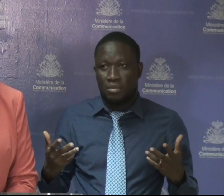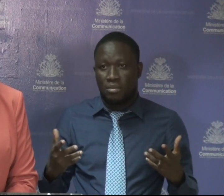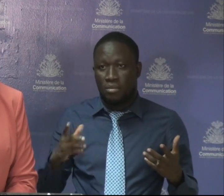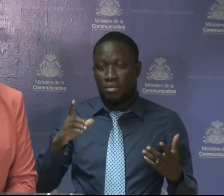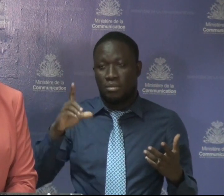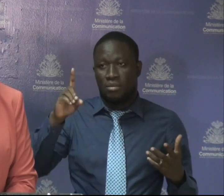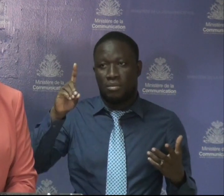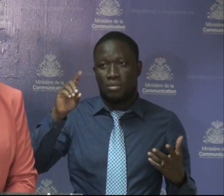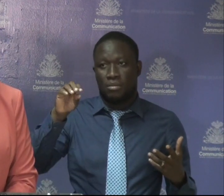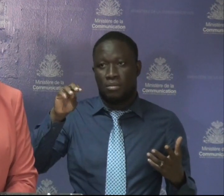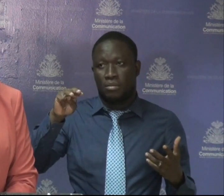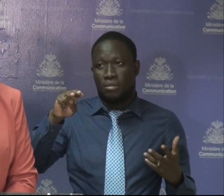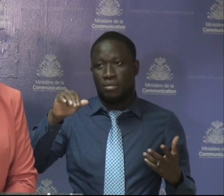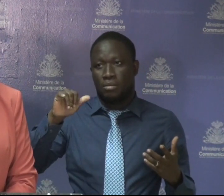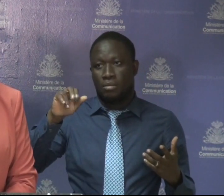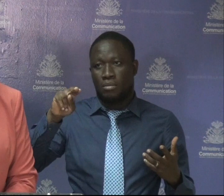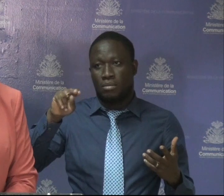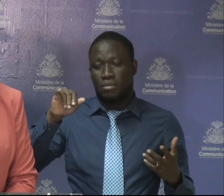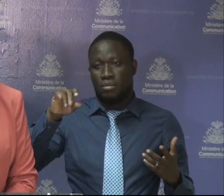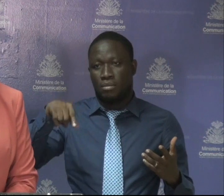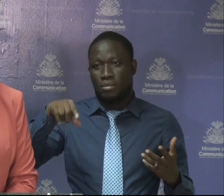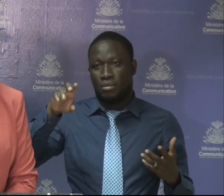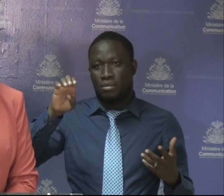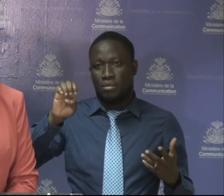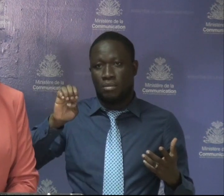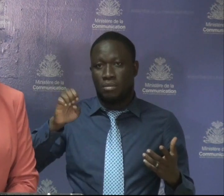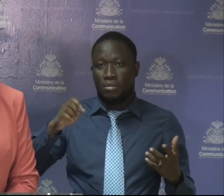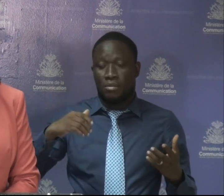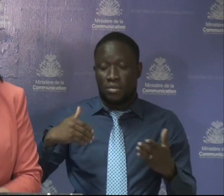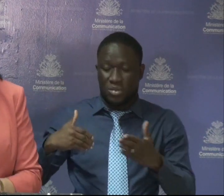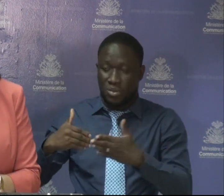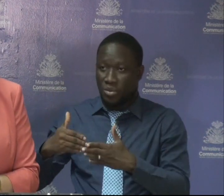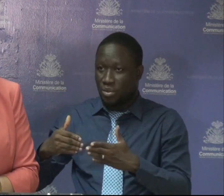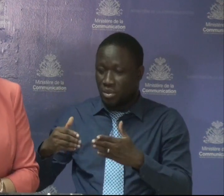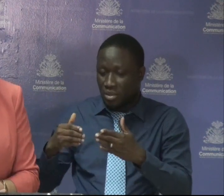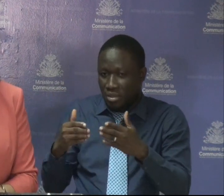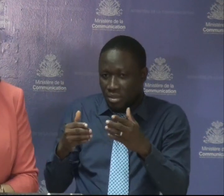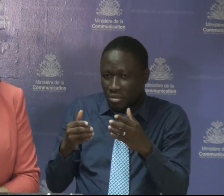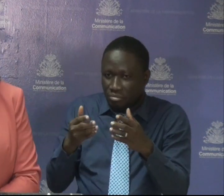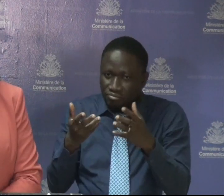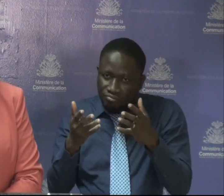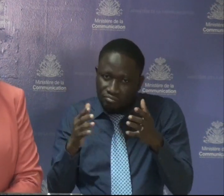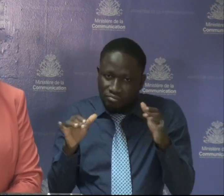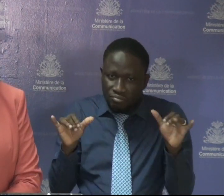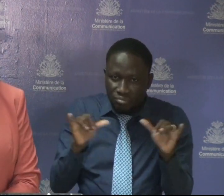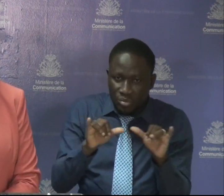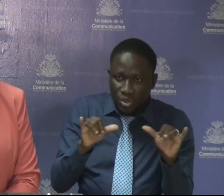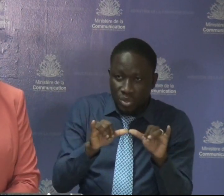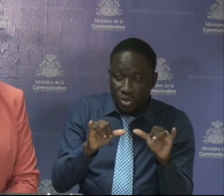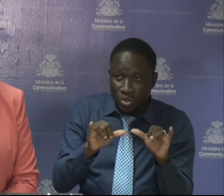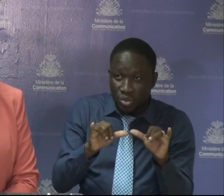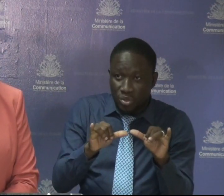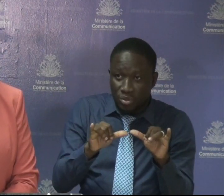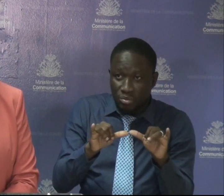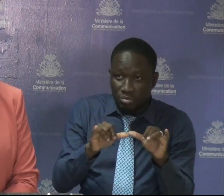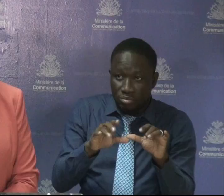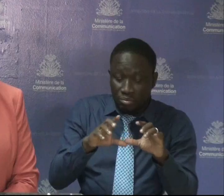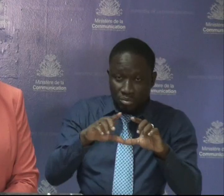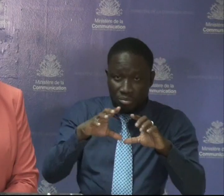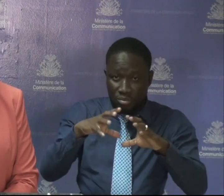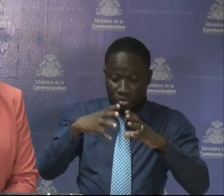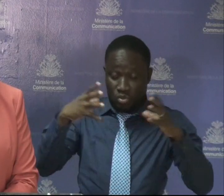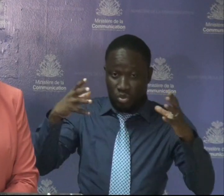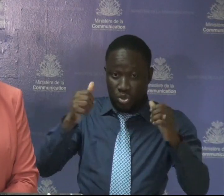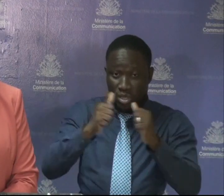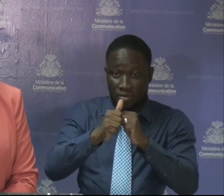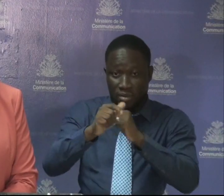Dominique, OK? Qui dit même qui c'est en île qui mesurait exactement même grosseur avec la Gonave. Il y